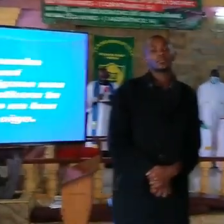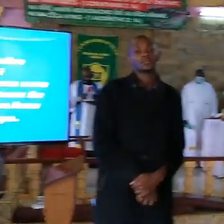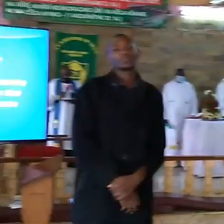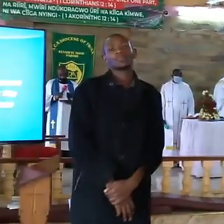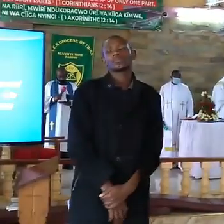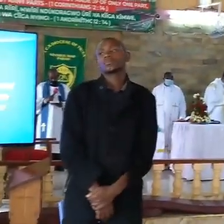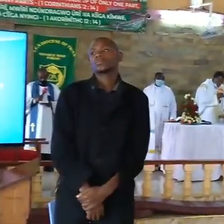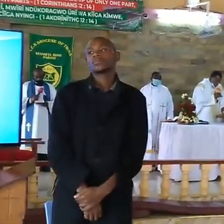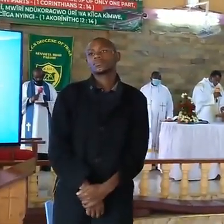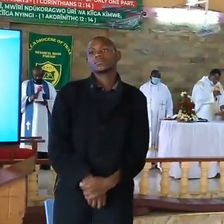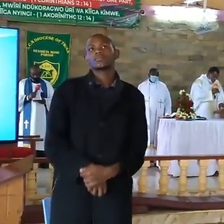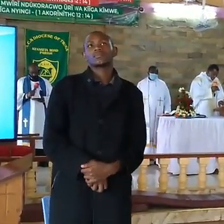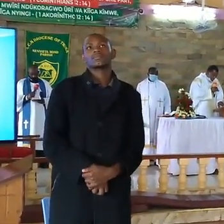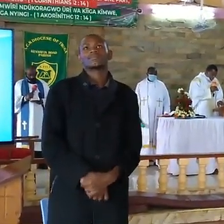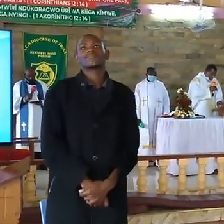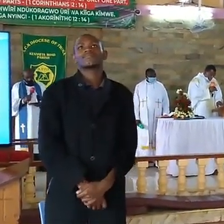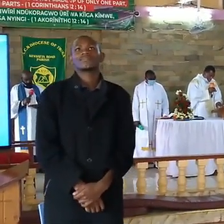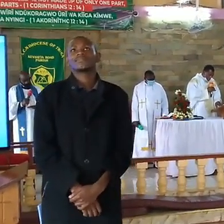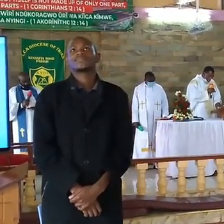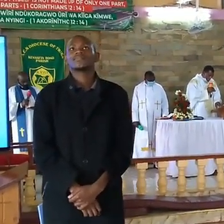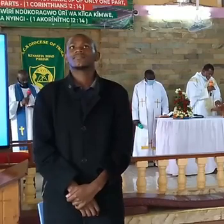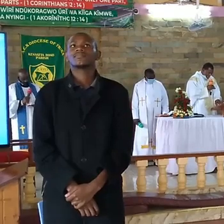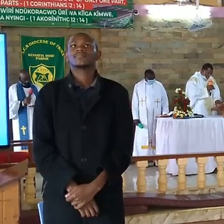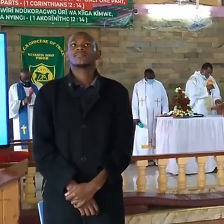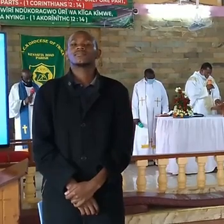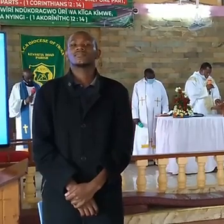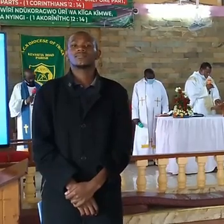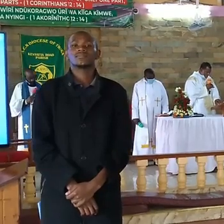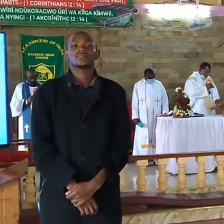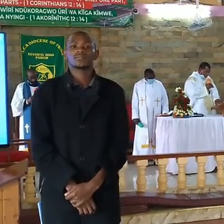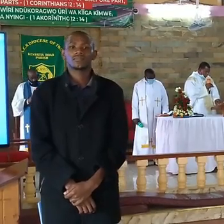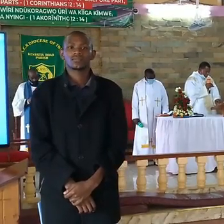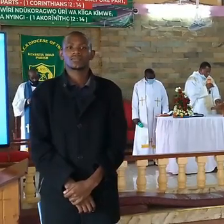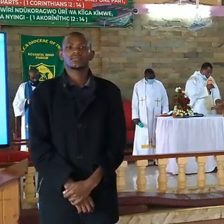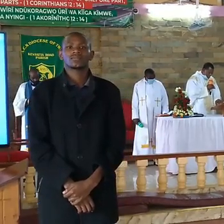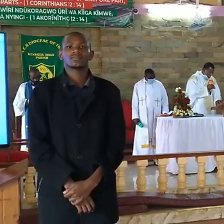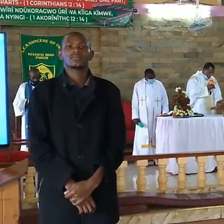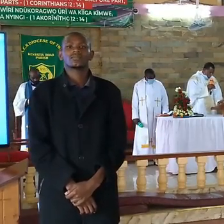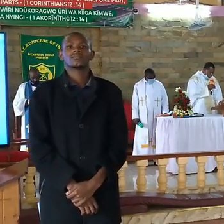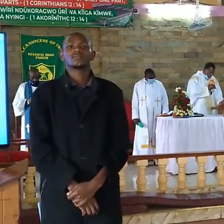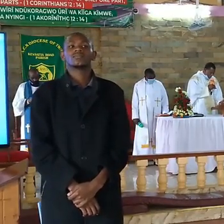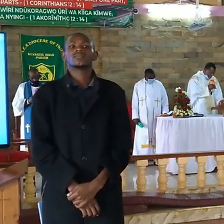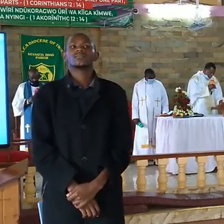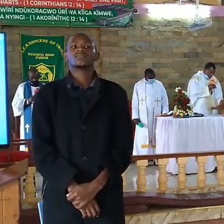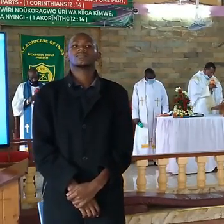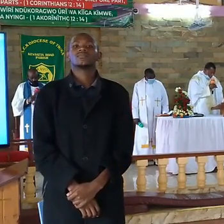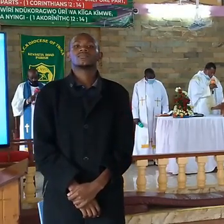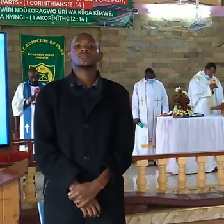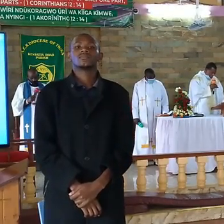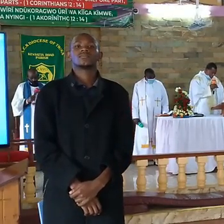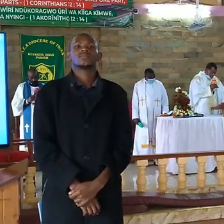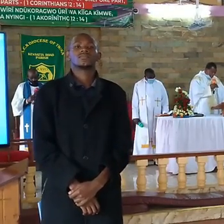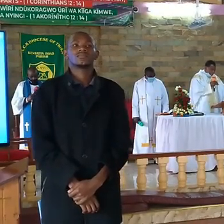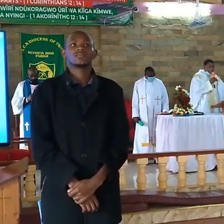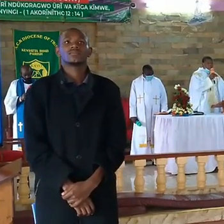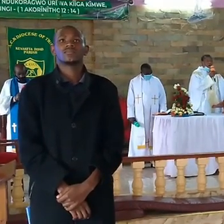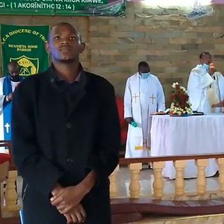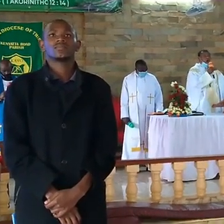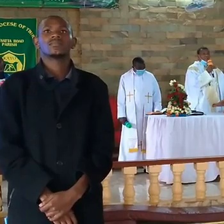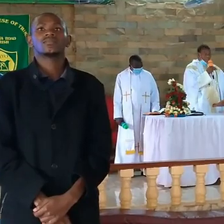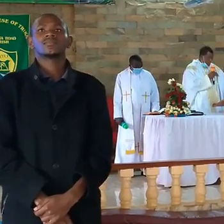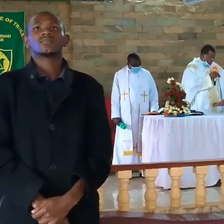ũhoro ningĩ o makĩaragia-rĩ nĩ ngakorwo njiguĩte ũrĩa ũmabatiĩ